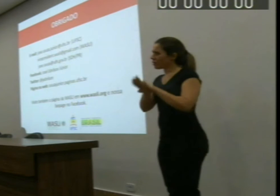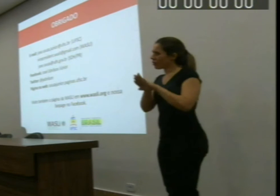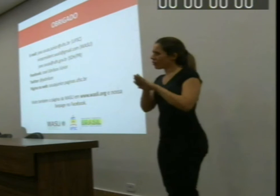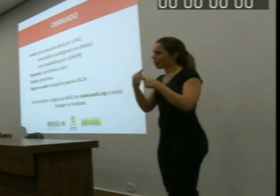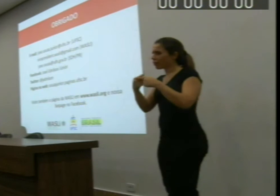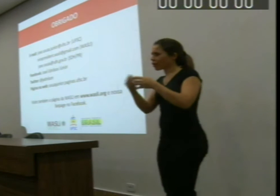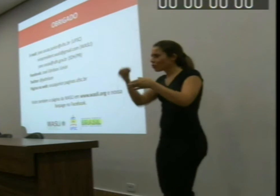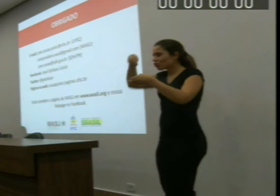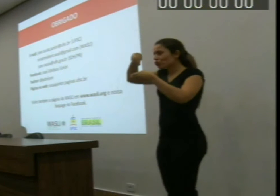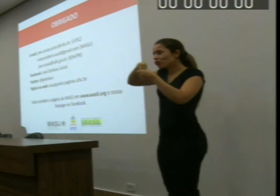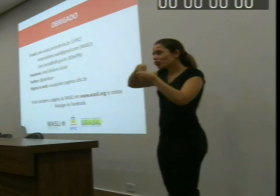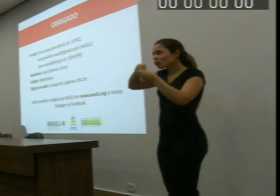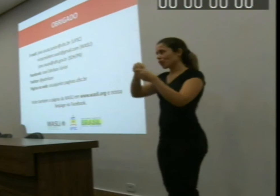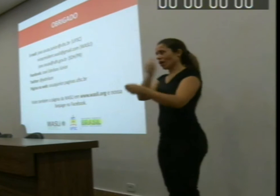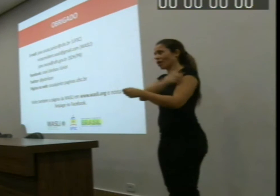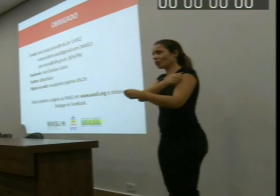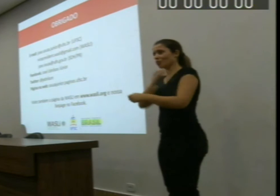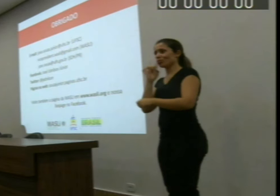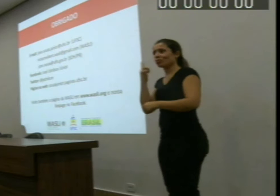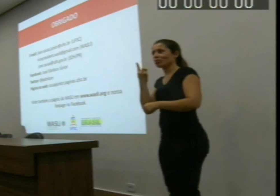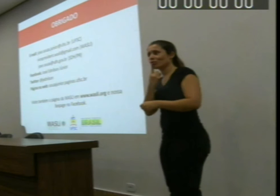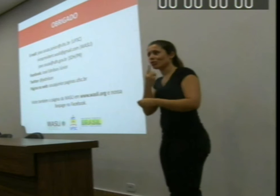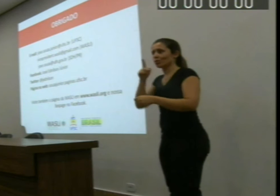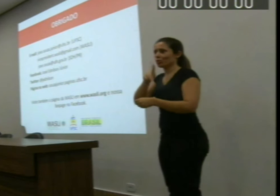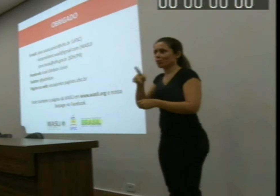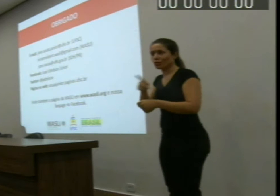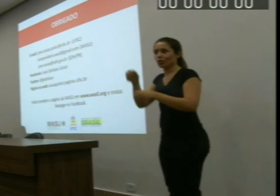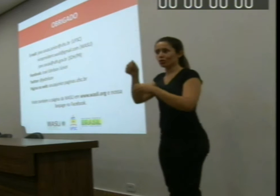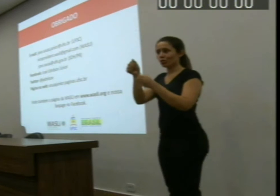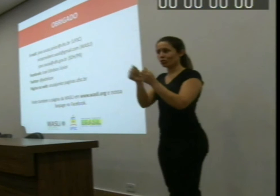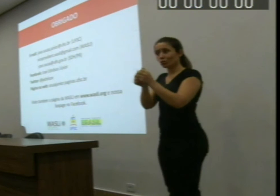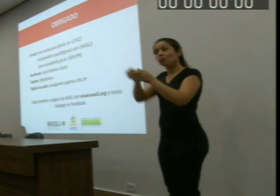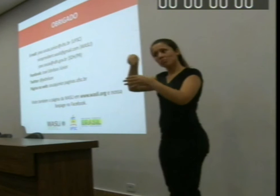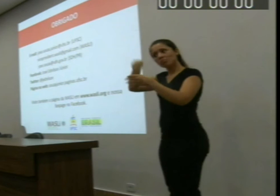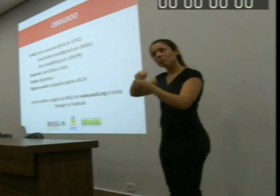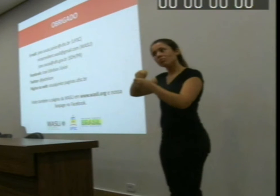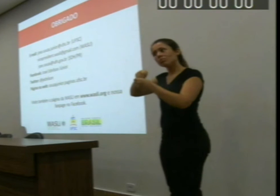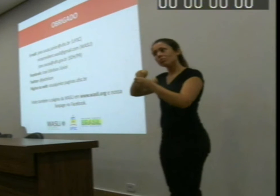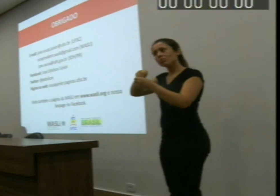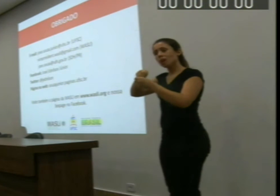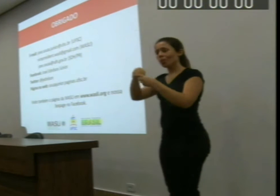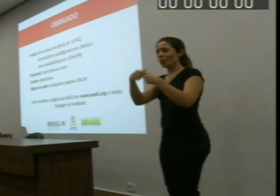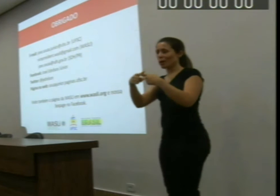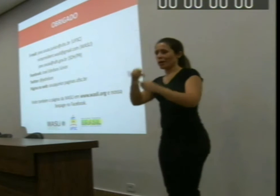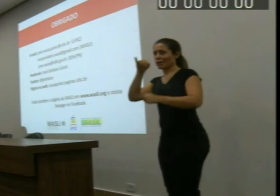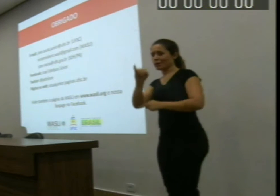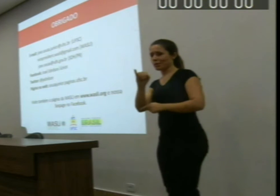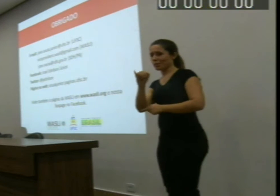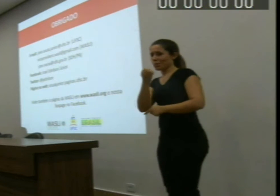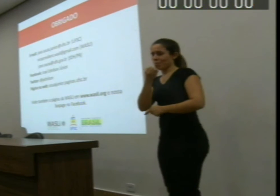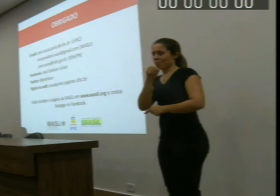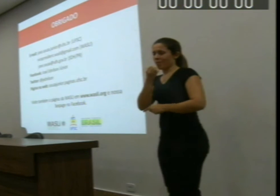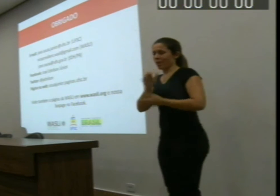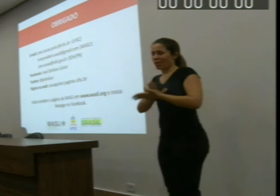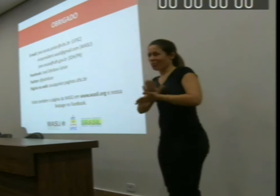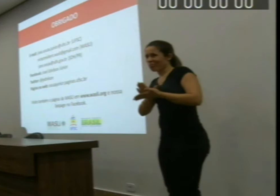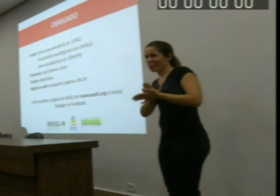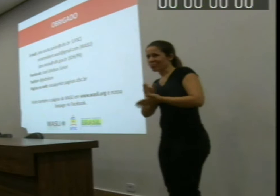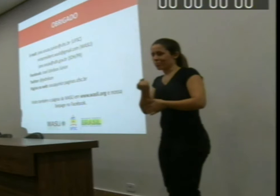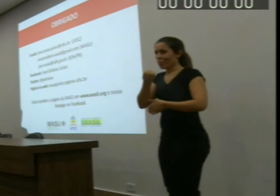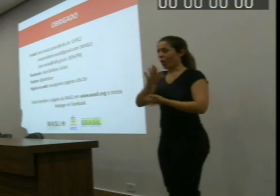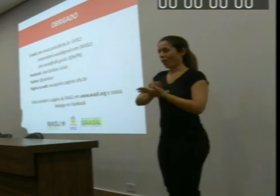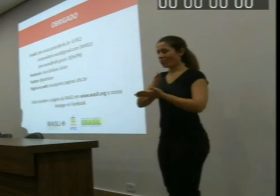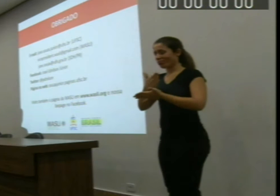se ele não for um bom intérprete se ele não interpretar as aulas ele tá ele tá impedindo com que o processo avance o